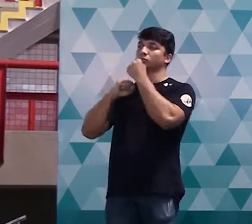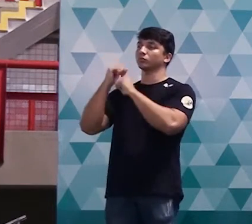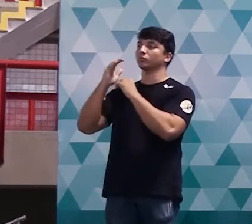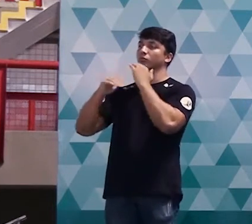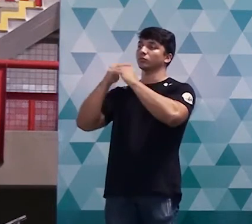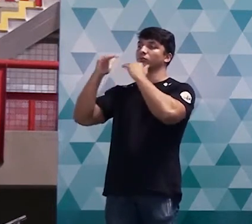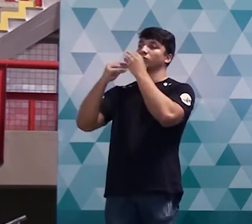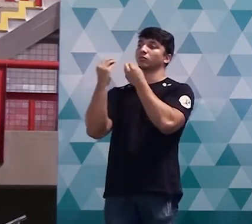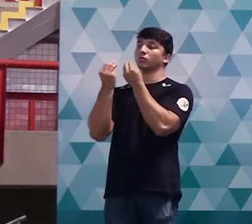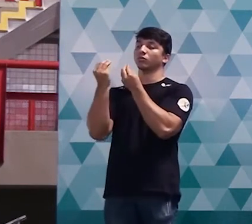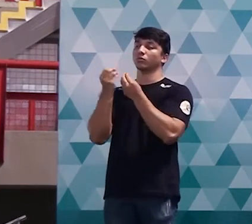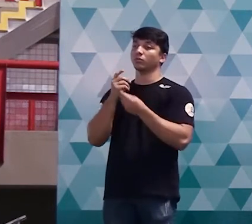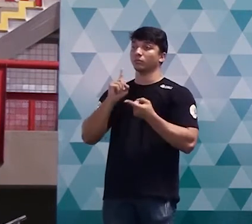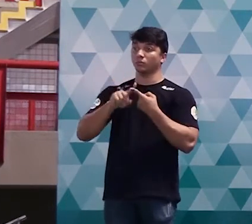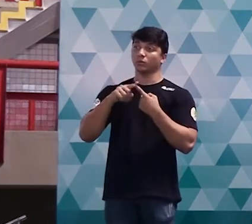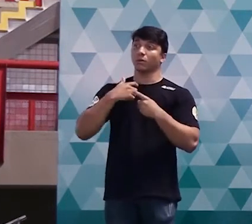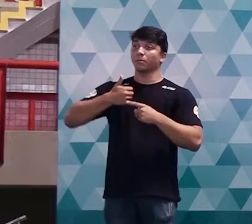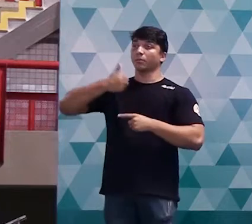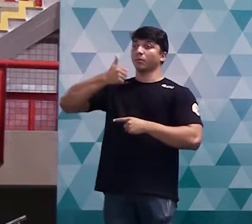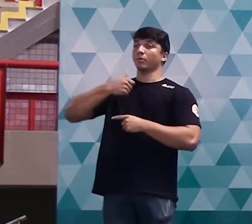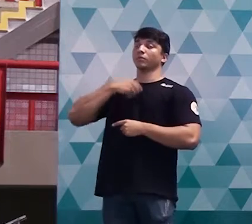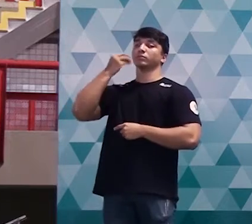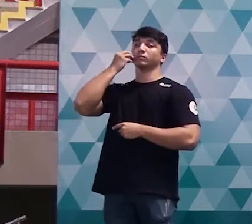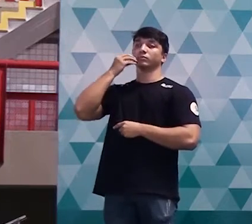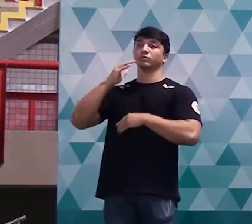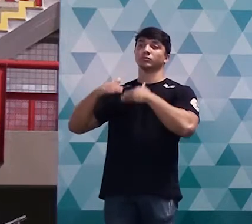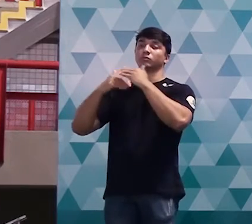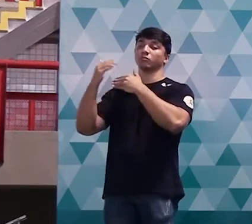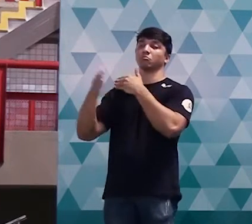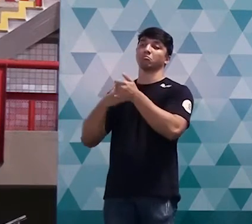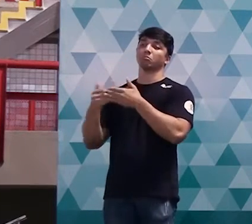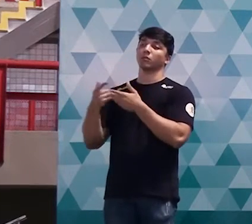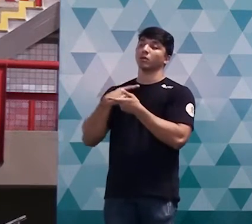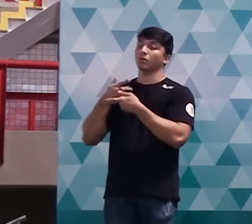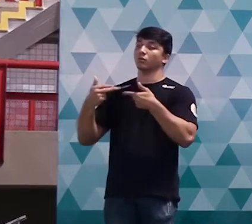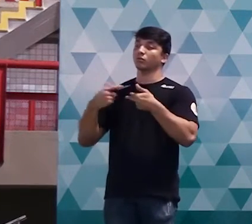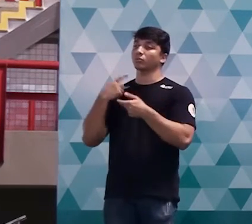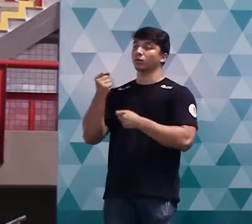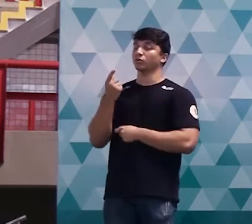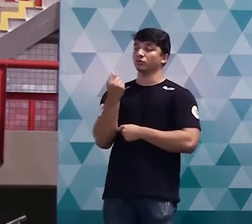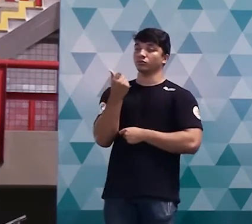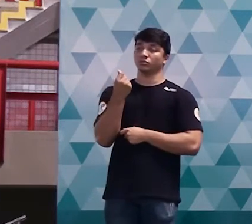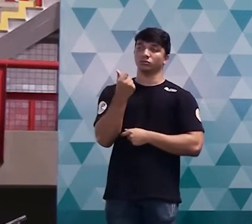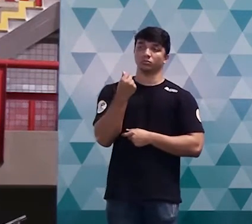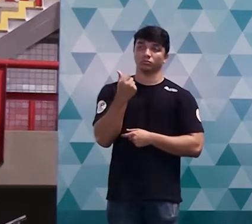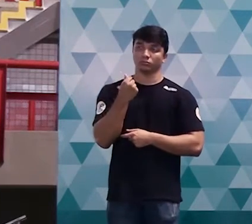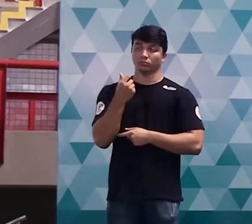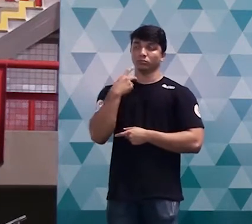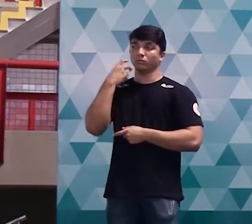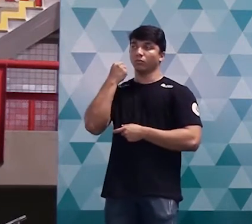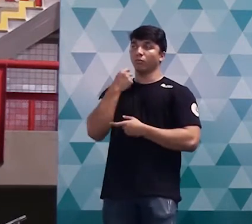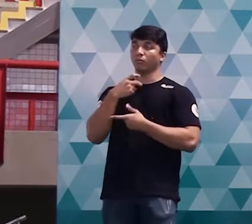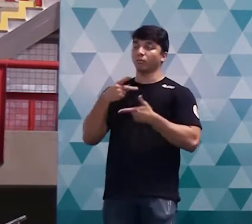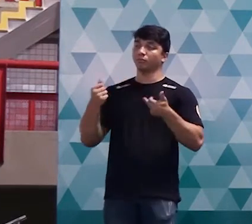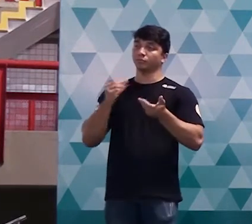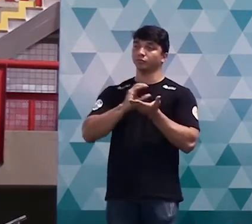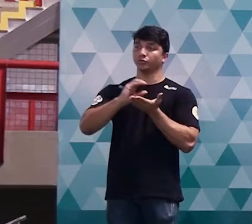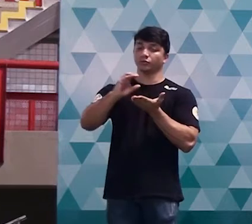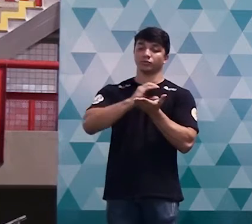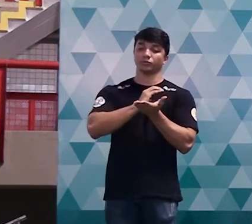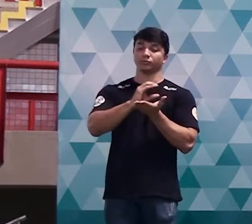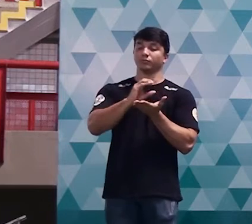indústria? Primeira coisa que você precisa para poder desenvolver qualquer negócio: dinheiro. O que você faz na vida sem